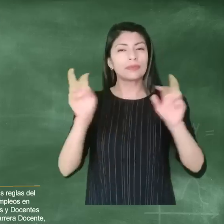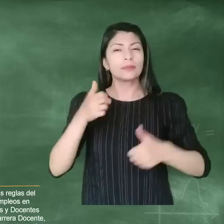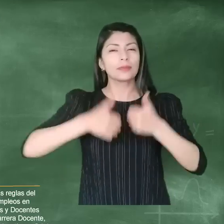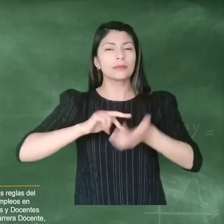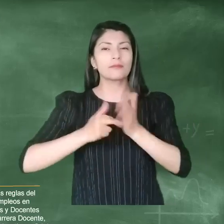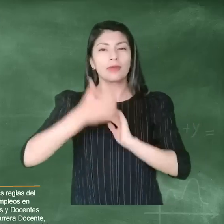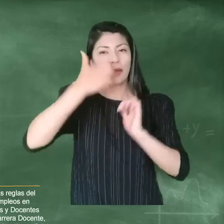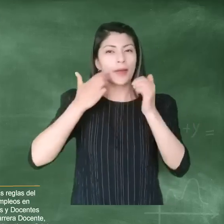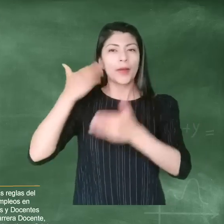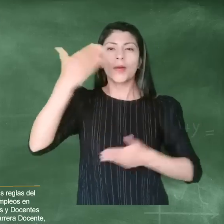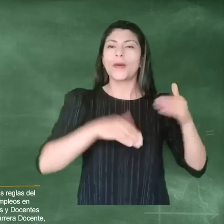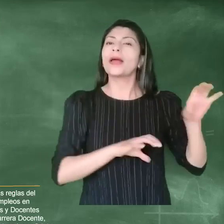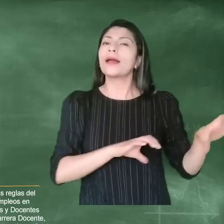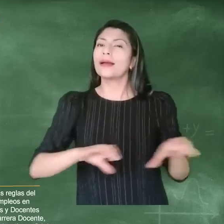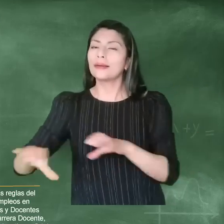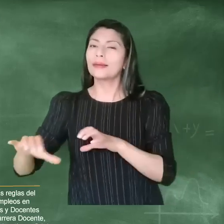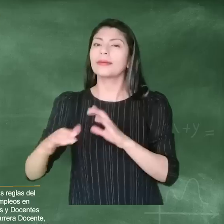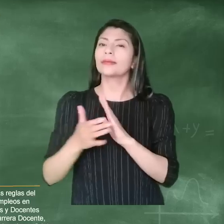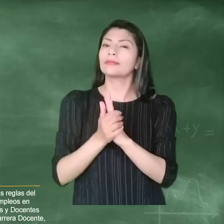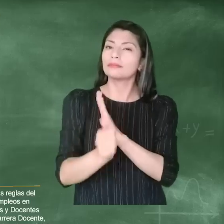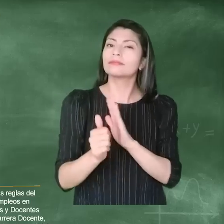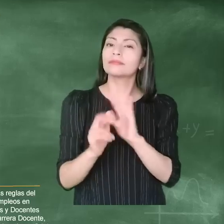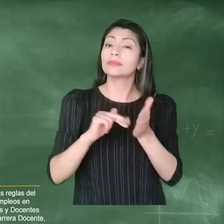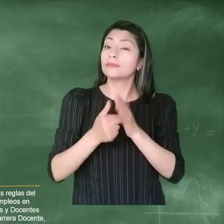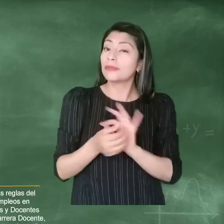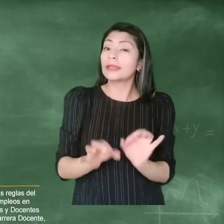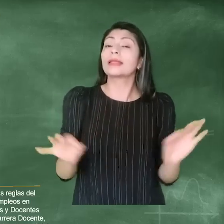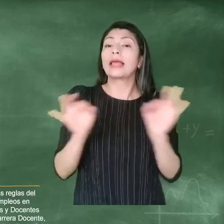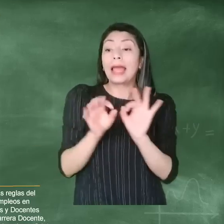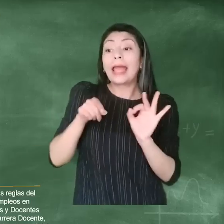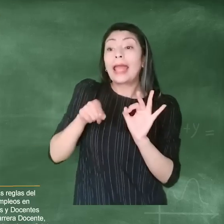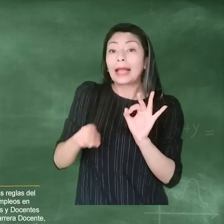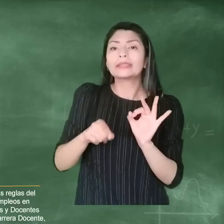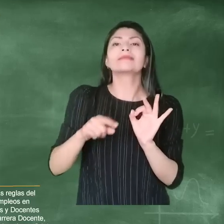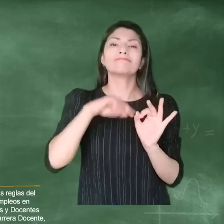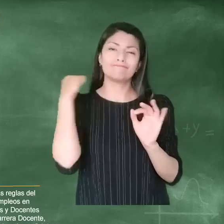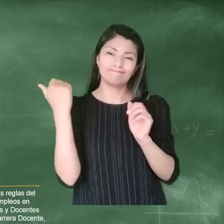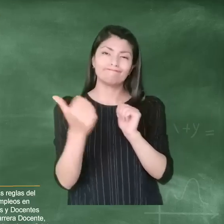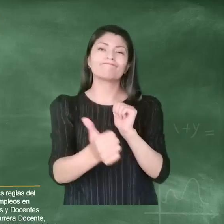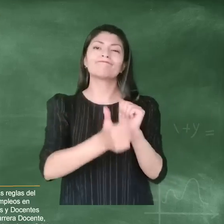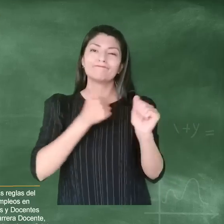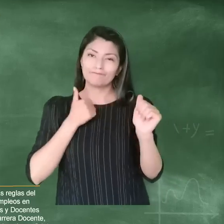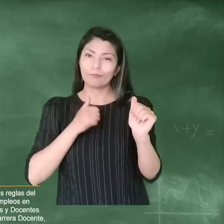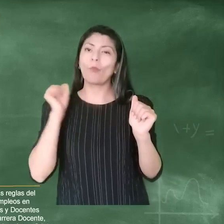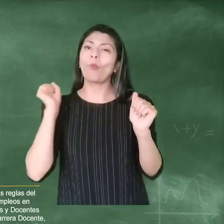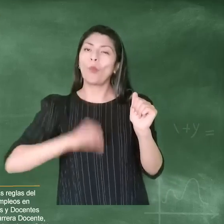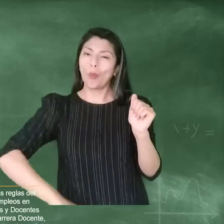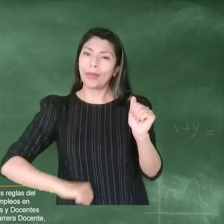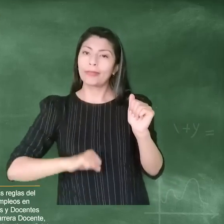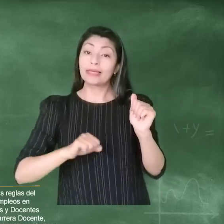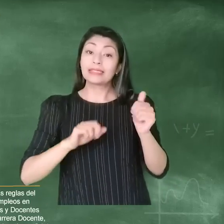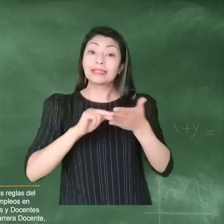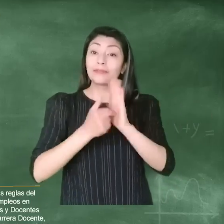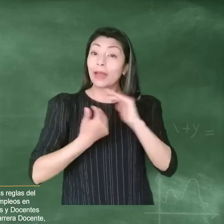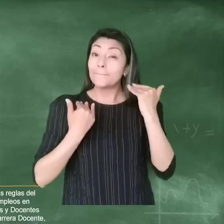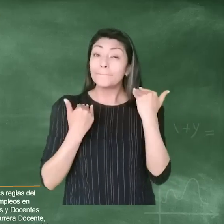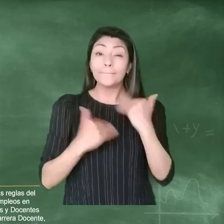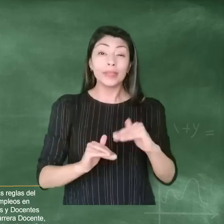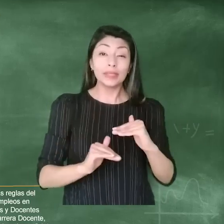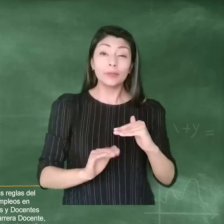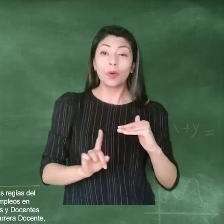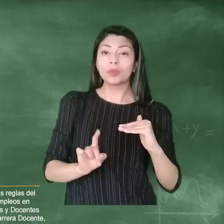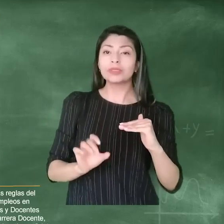competencias básicas es la única prueba del proceso de selección que tiene un carácter eliminatorio, y su calificación